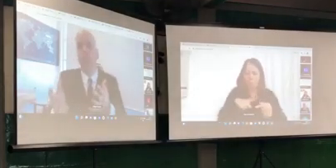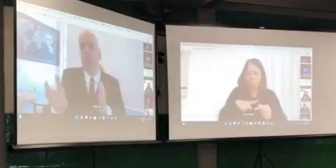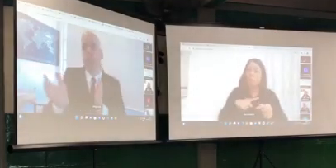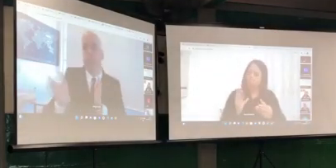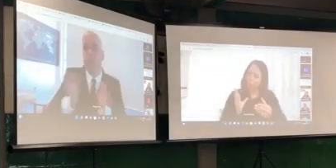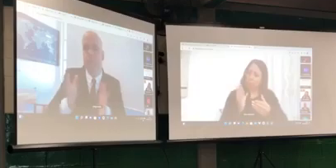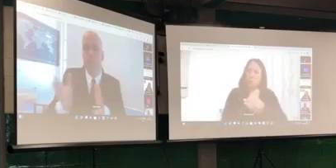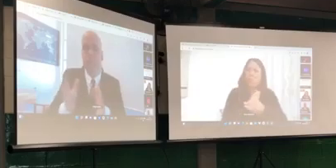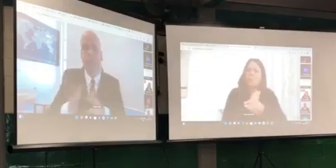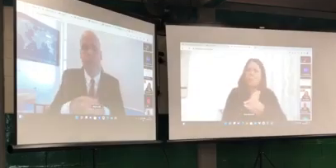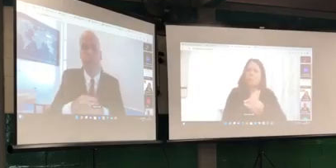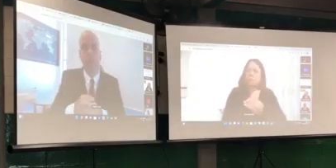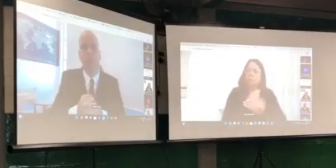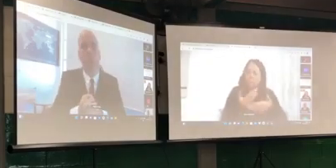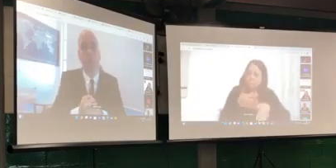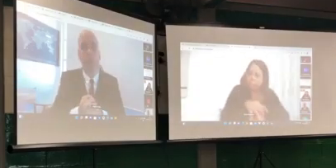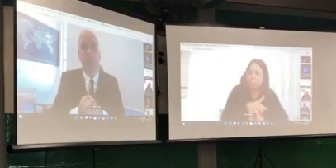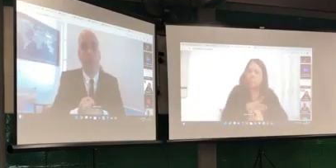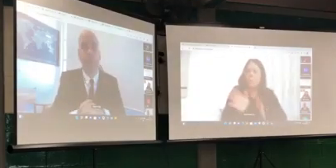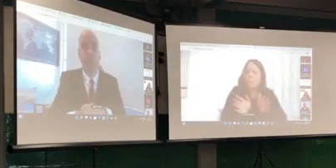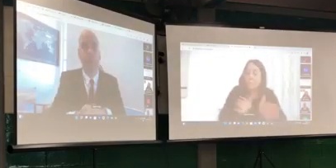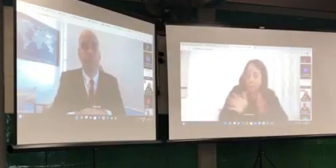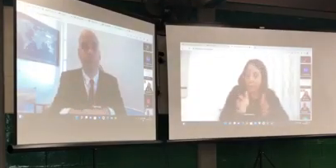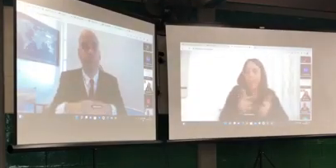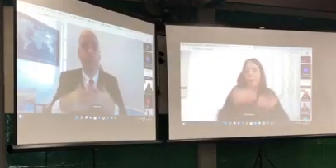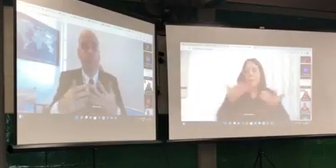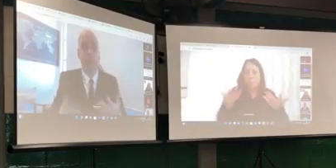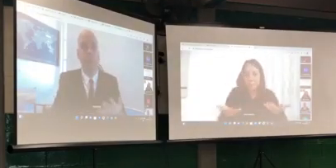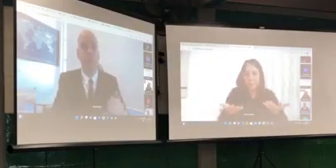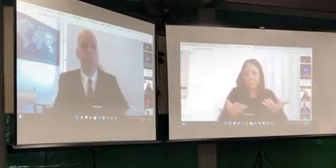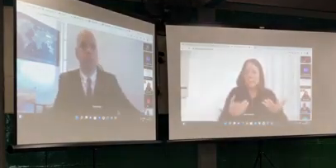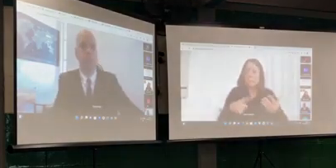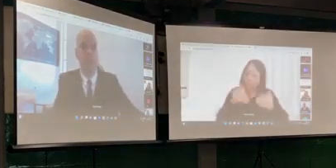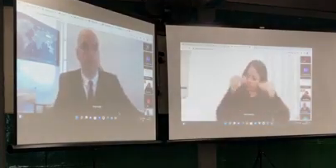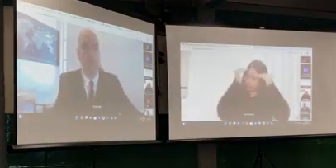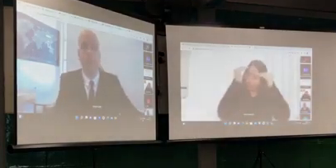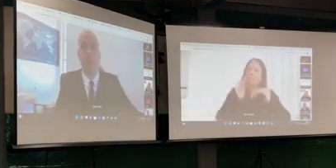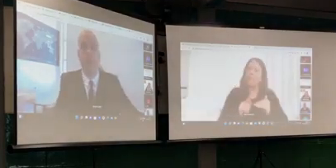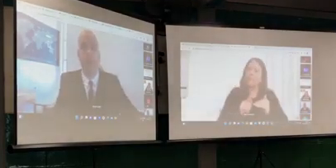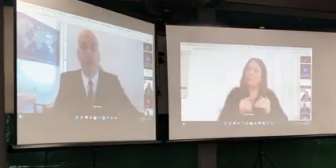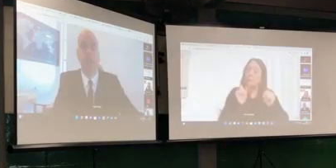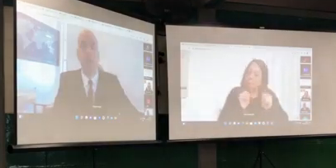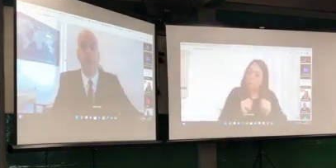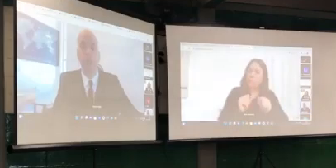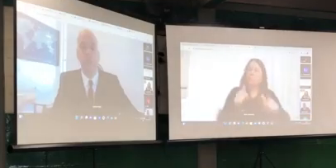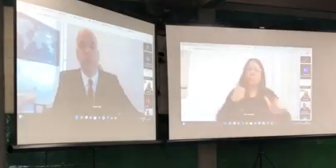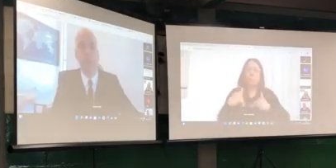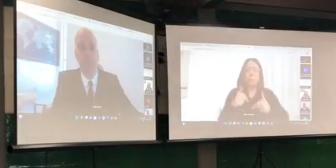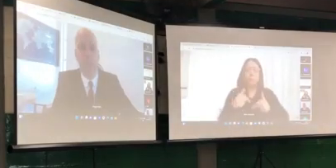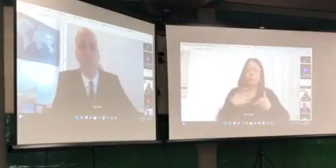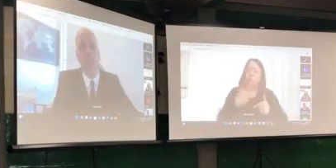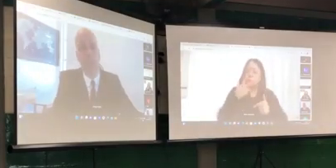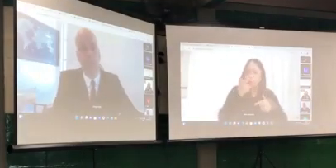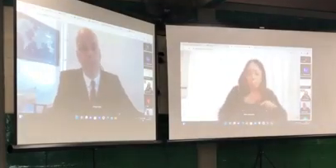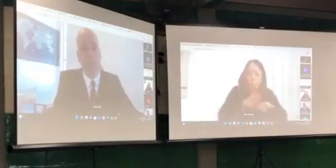uma acessibilidade, enfim, né, para que sejam respeitados, para que possam trabalhar de forma igualitária para